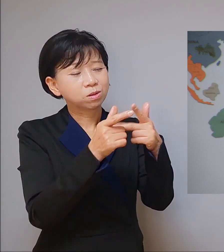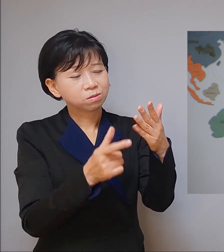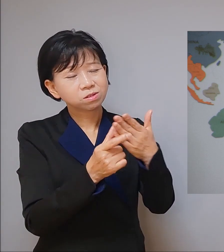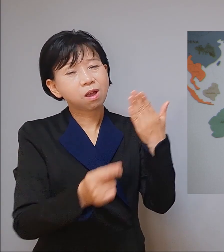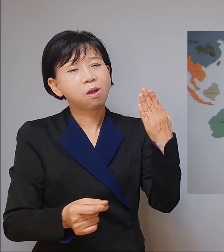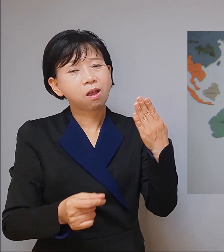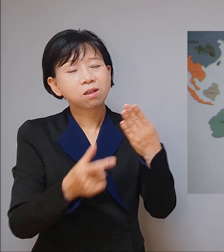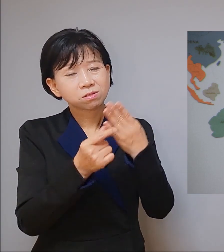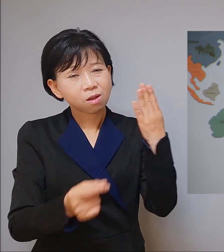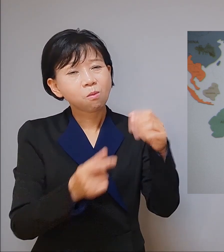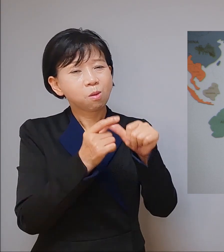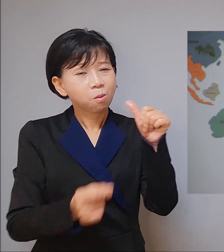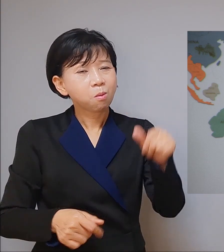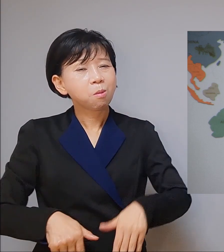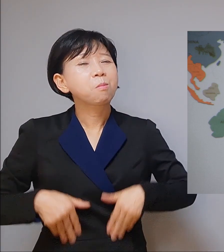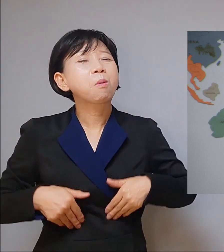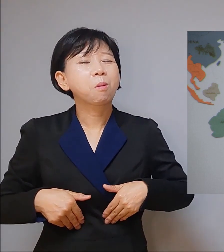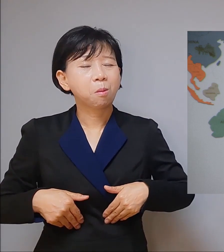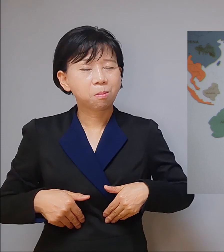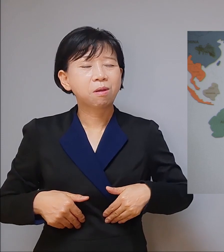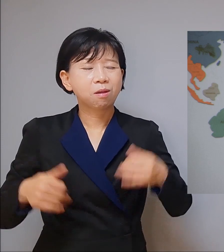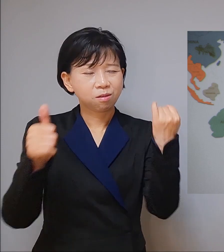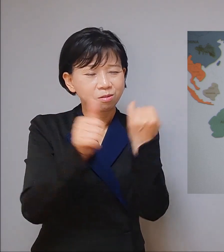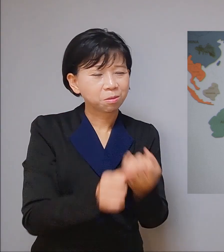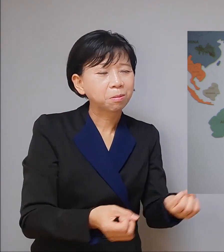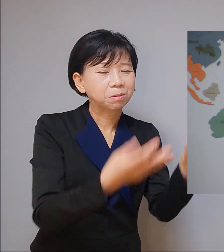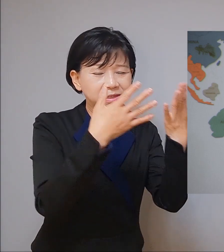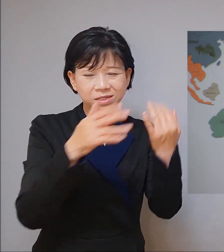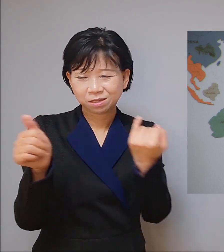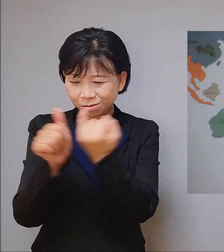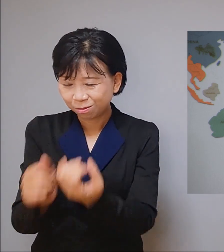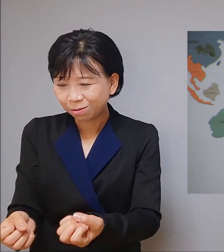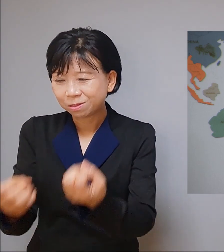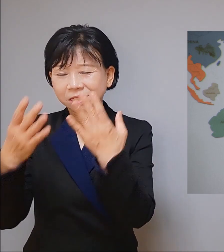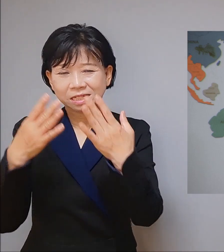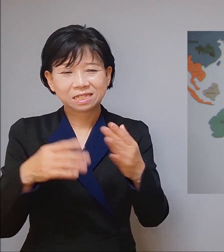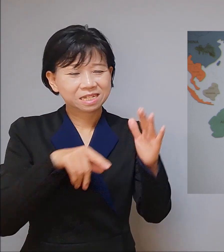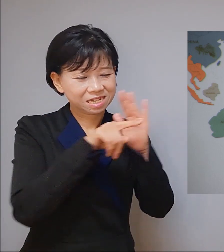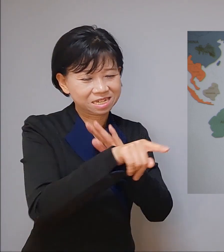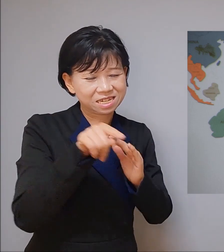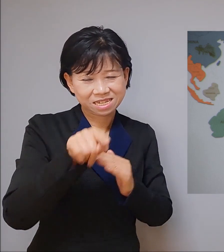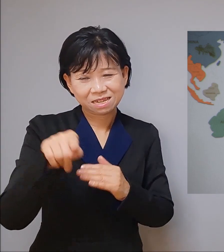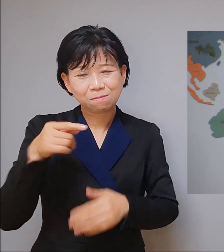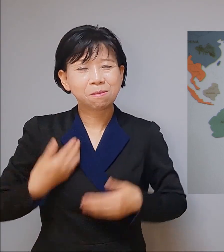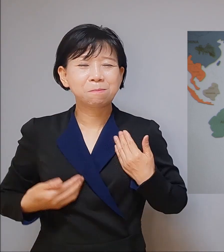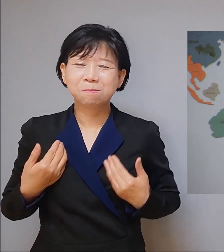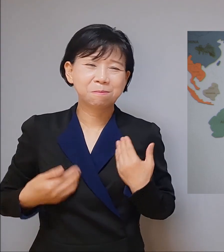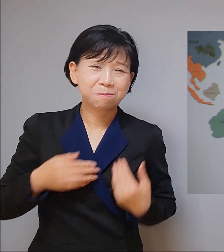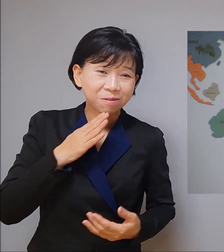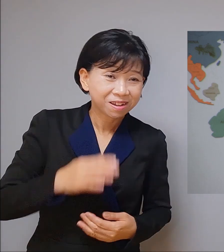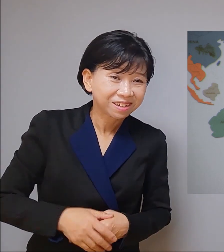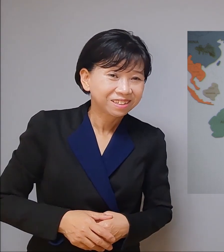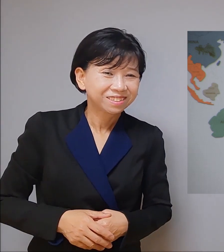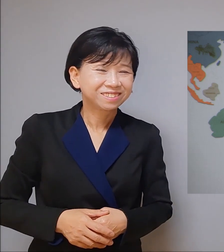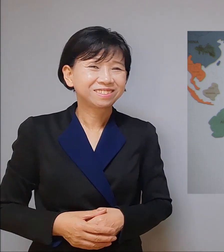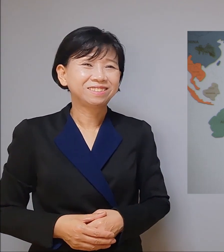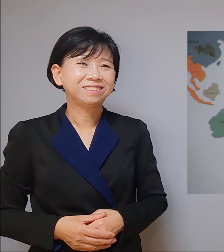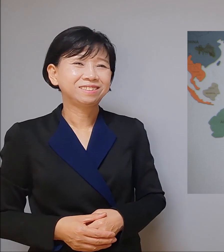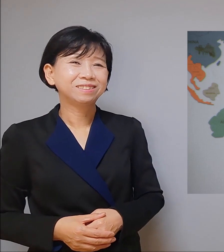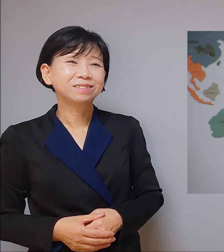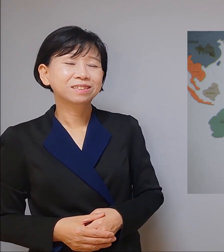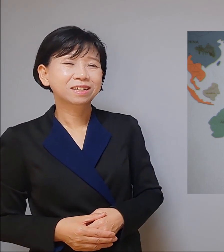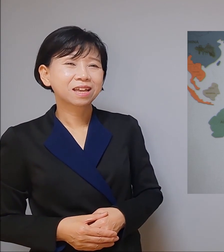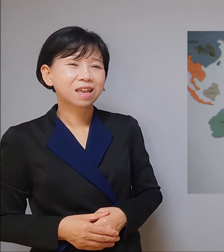결혼식장마다 찾아가시느라 고생들이 많으십니다. 소문을 들어보니까 작은 봉투 하나